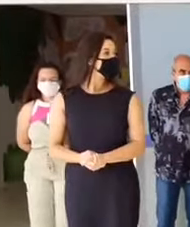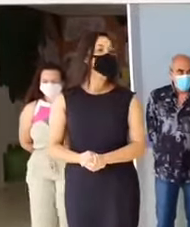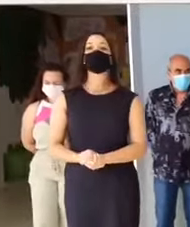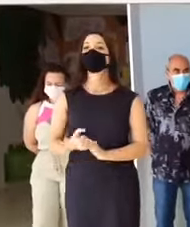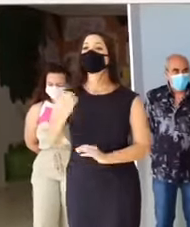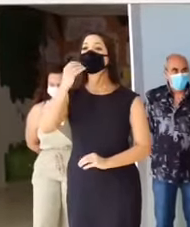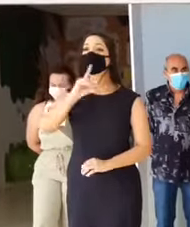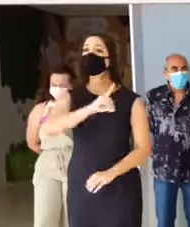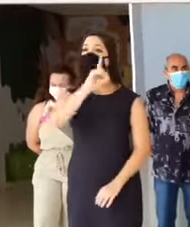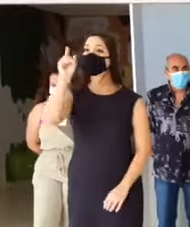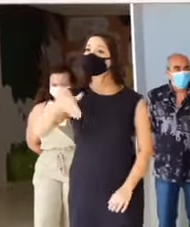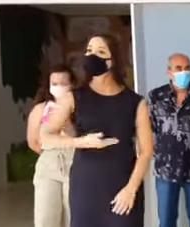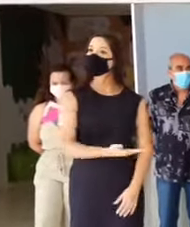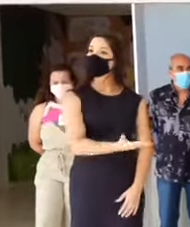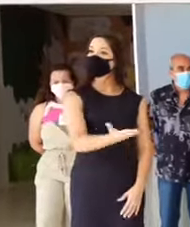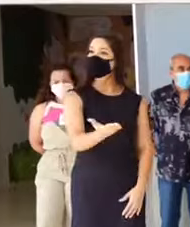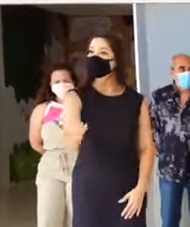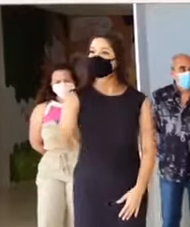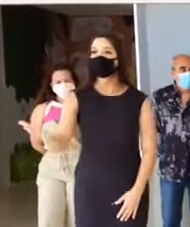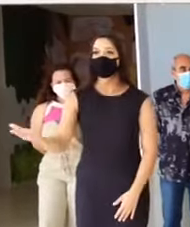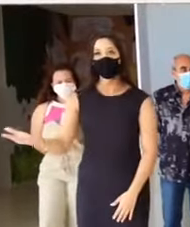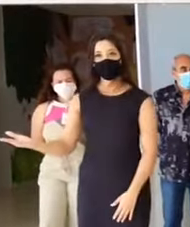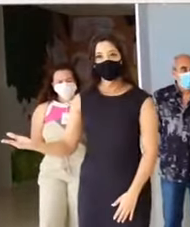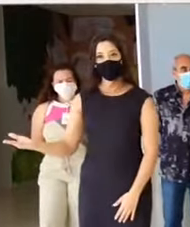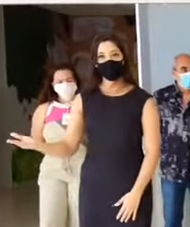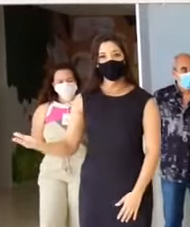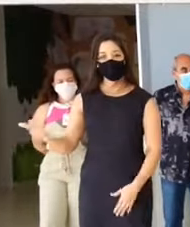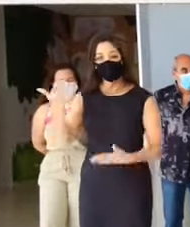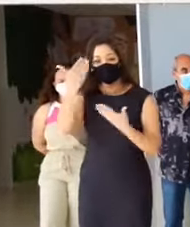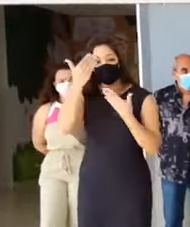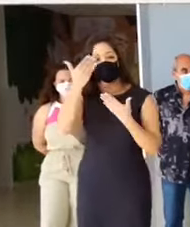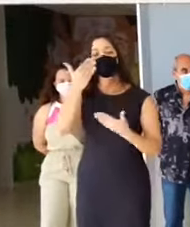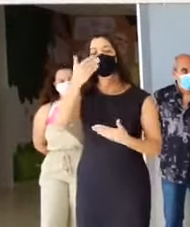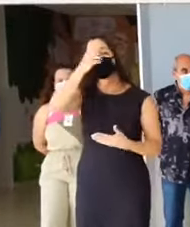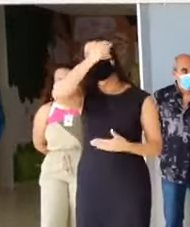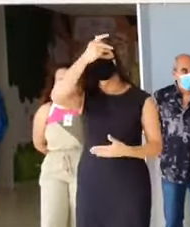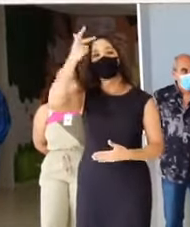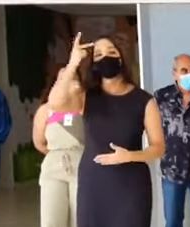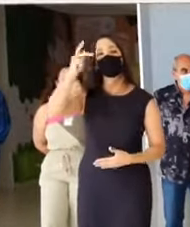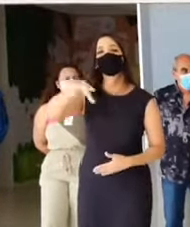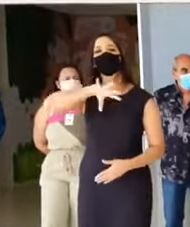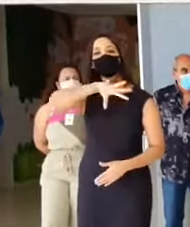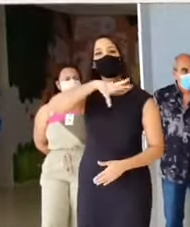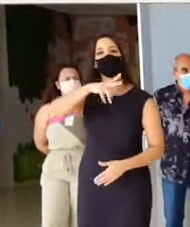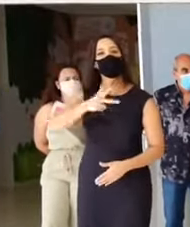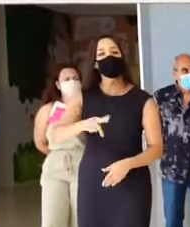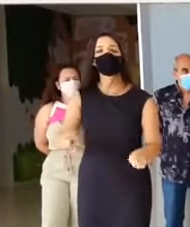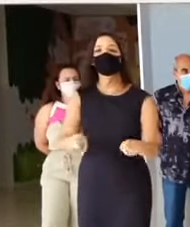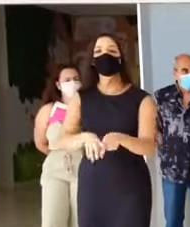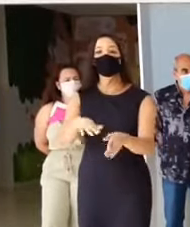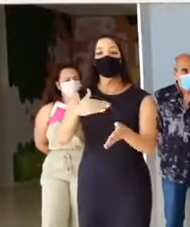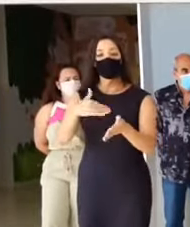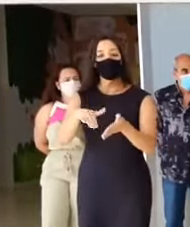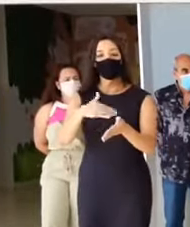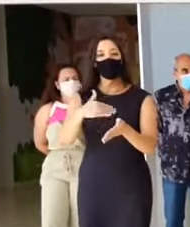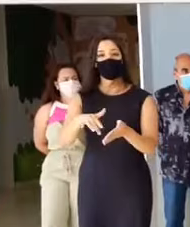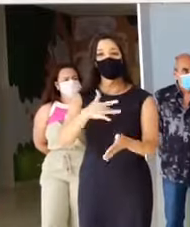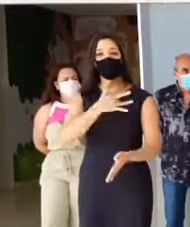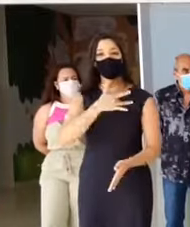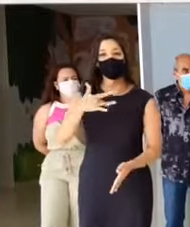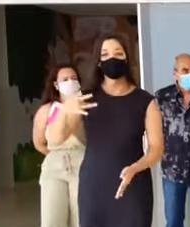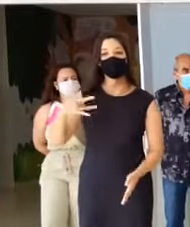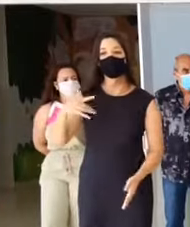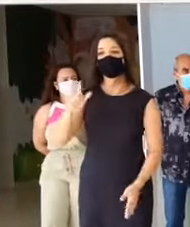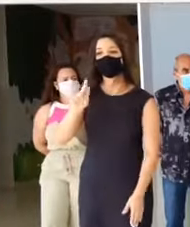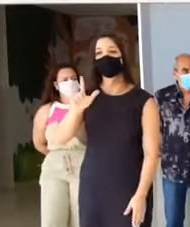Bom dia a todos. Pessoa do excelentíssimo prefeito Aldeão Leão, o senhor secretário de Saúde,